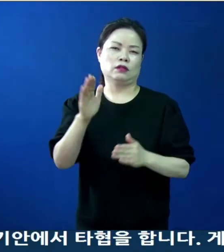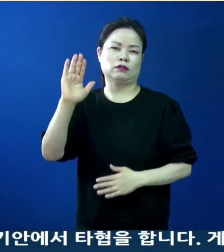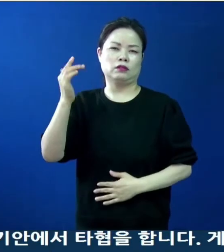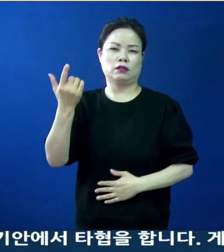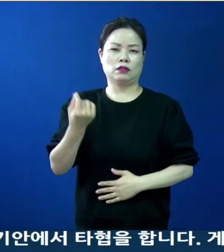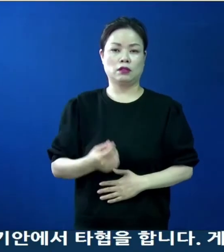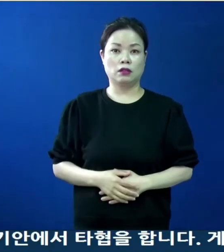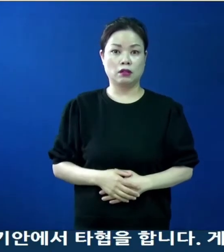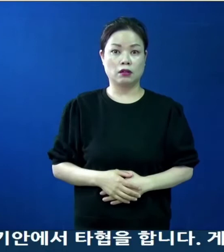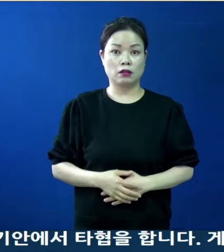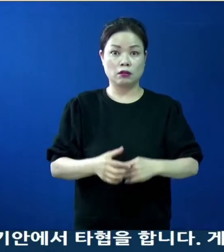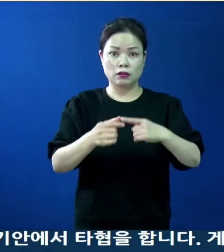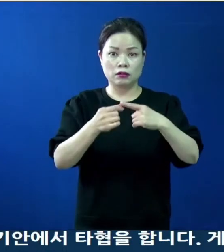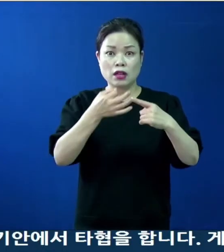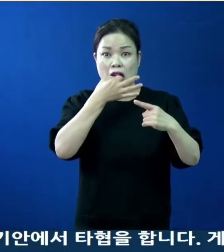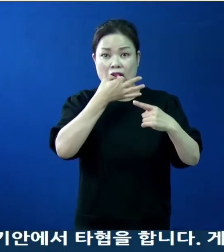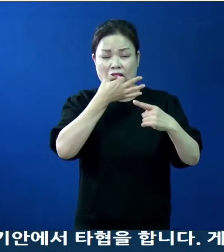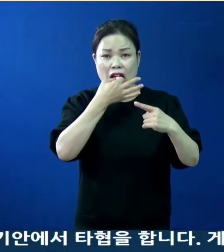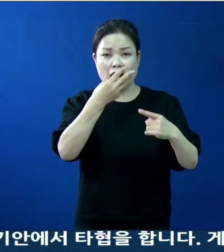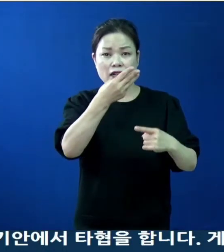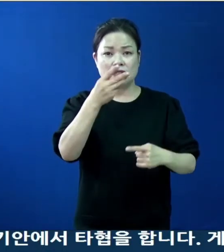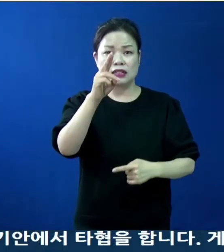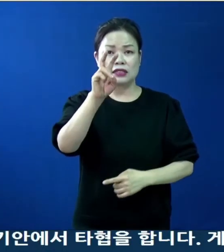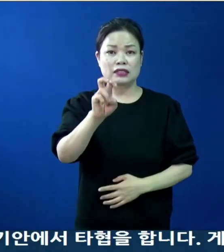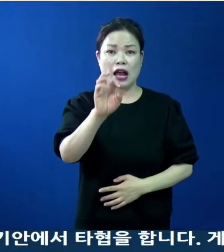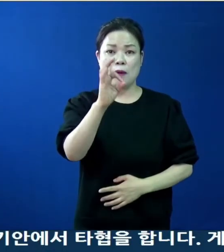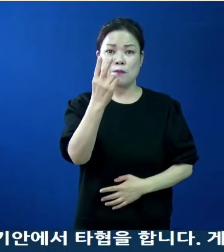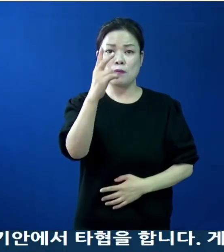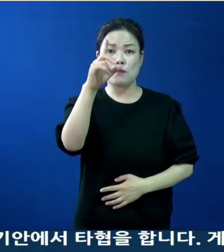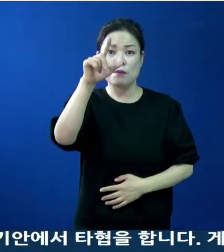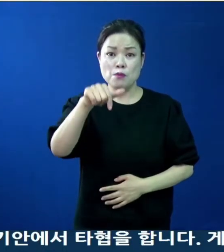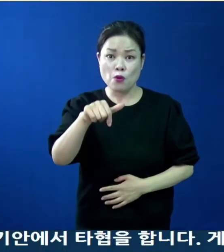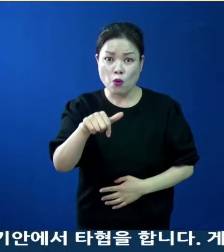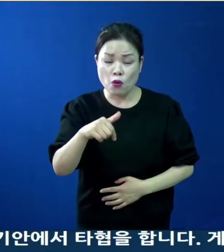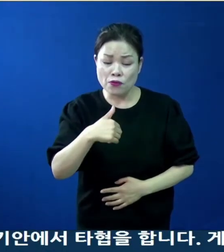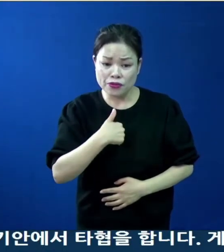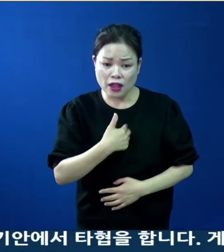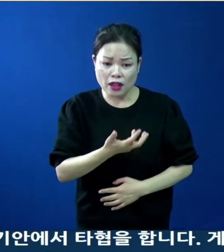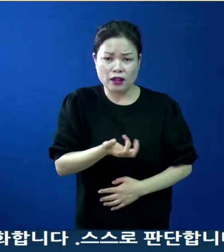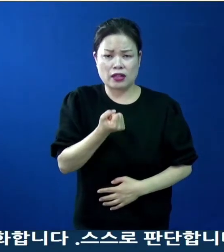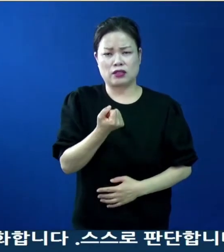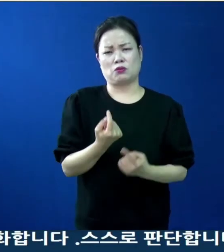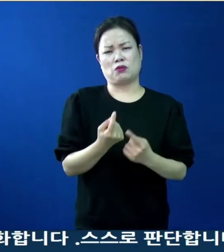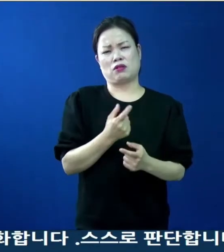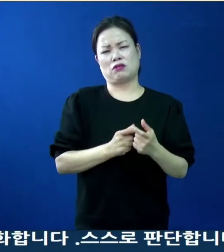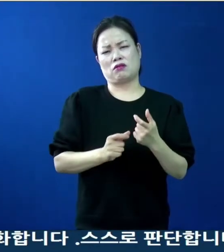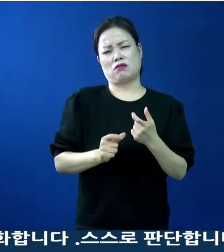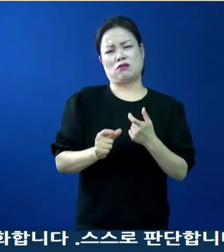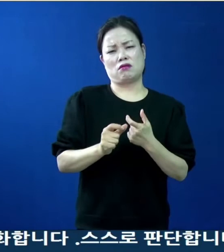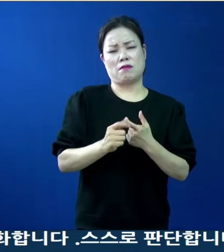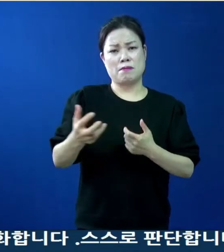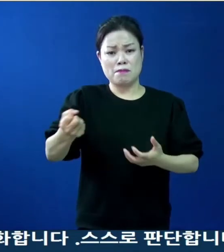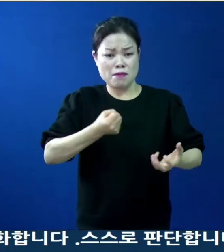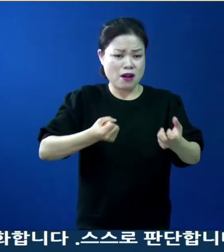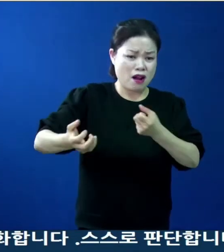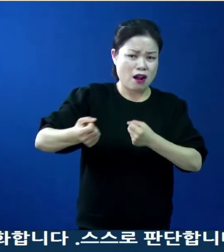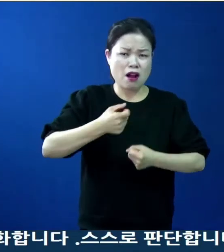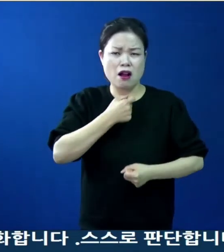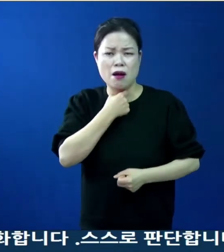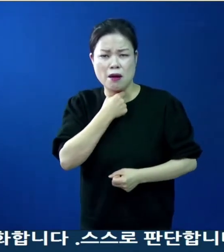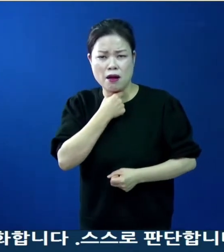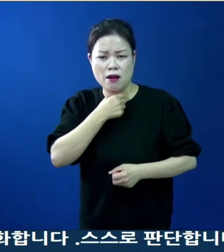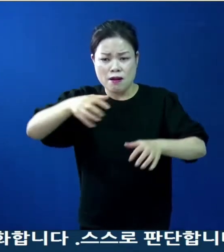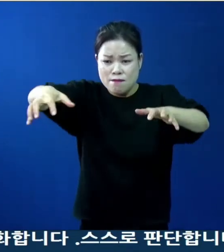같습니다. 첫째는 탐욕이 무엇이냐? 탐욕은 내가 가진 것보다 더 많이 가지려는 그